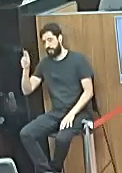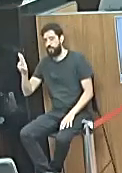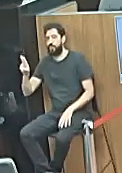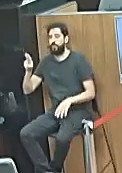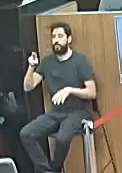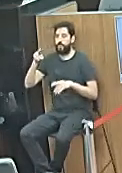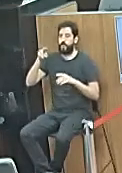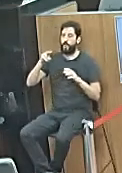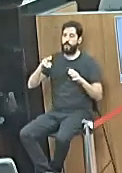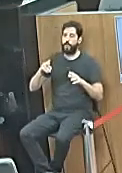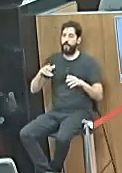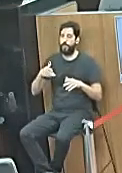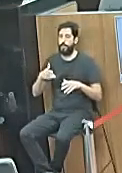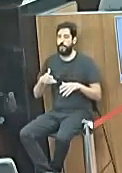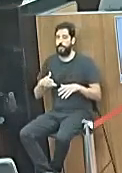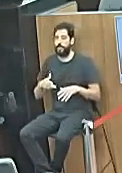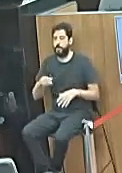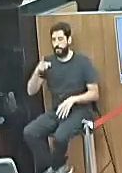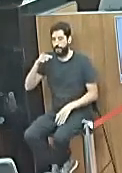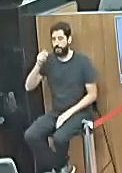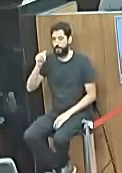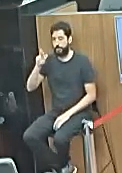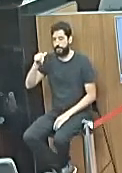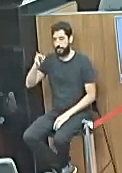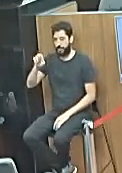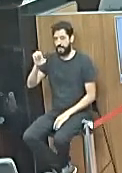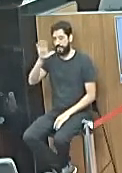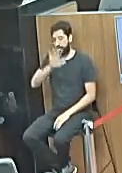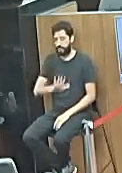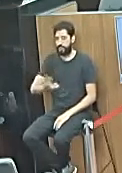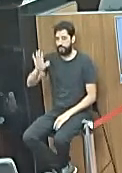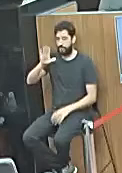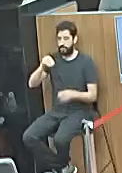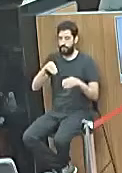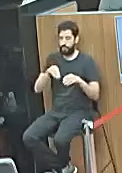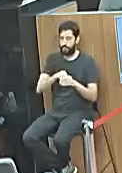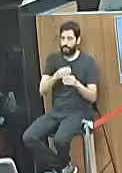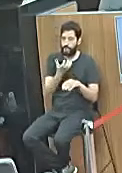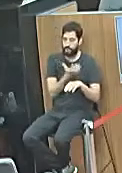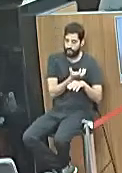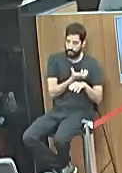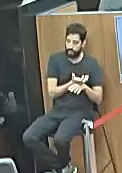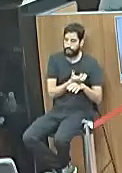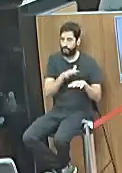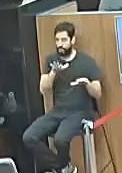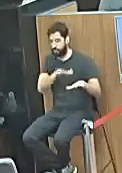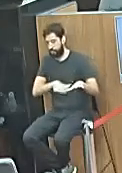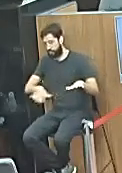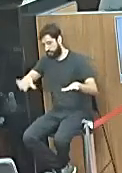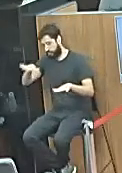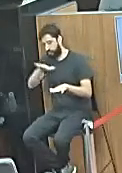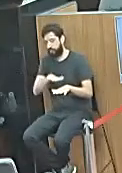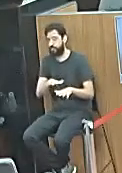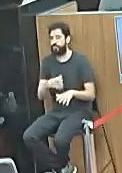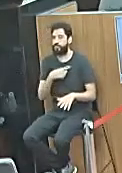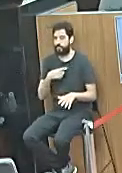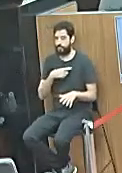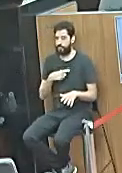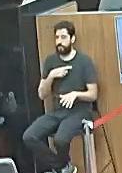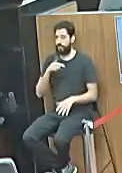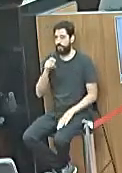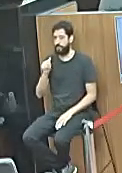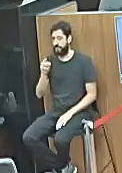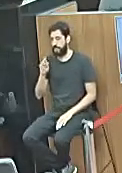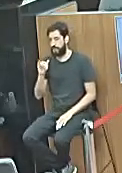vivas um parque nacional sempre vivas e ele vai de diamantina até olhos d'água perde bocaiúva e buenópolis ali em curimatá aí tem um patrimônio